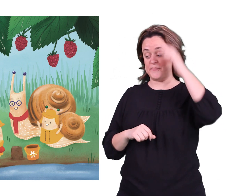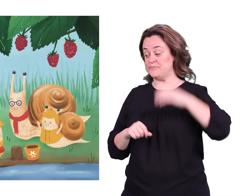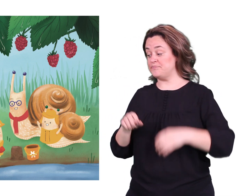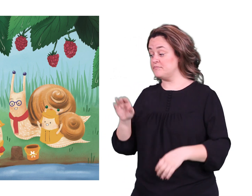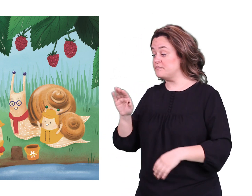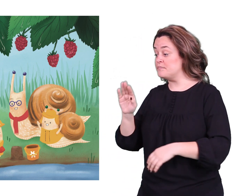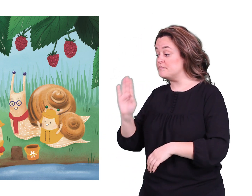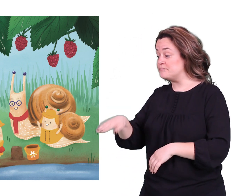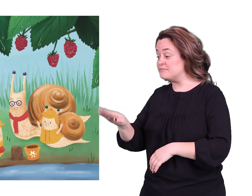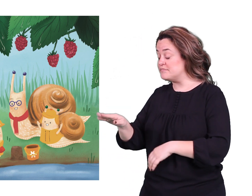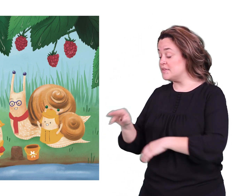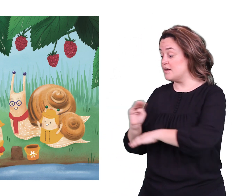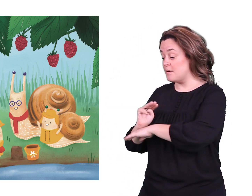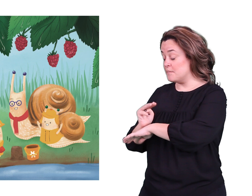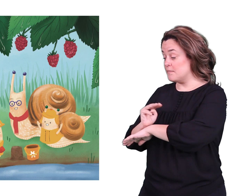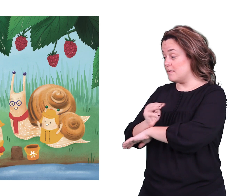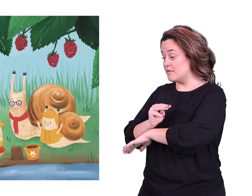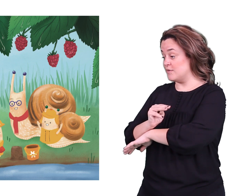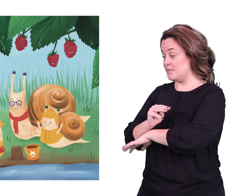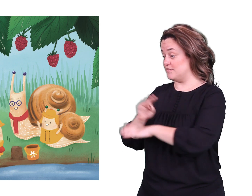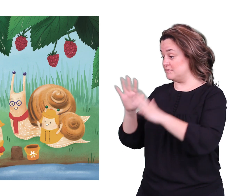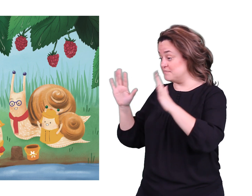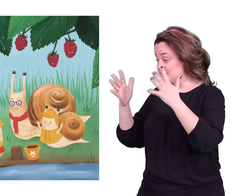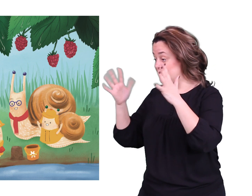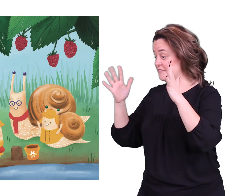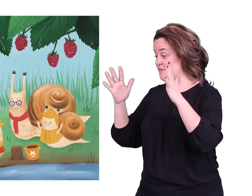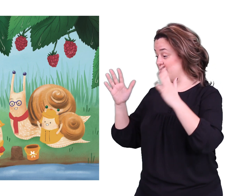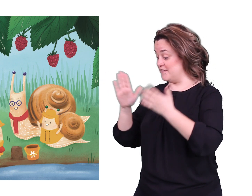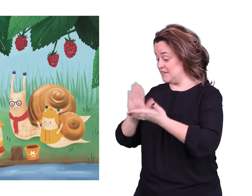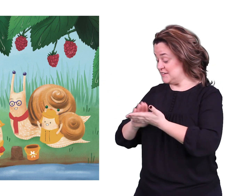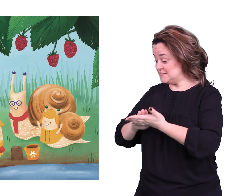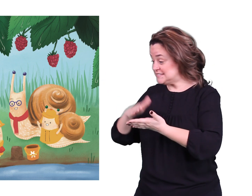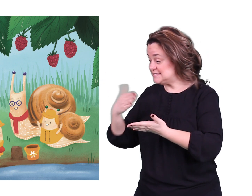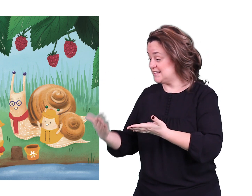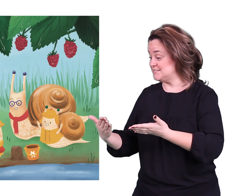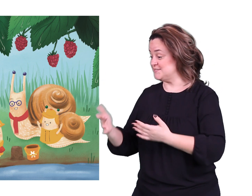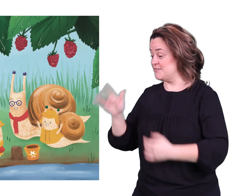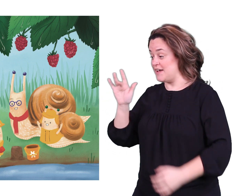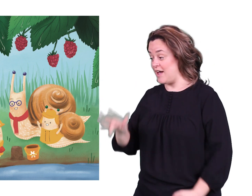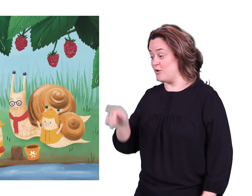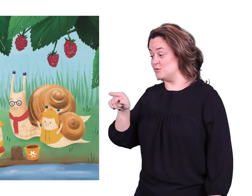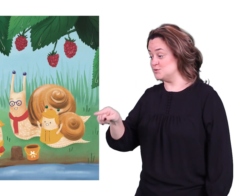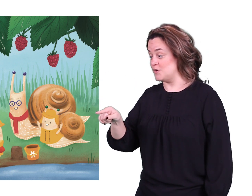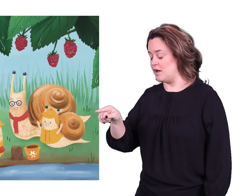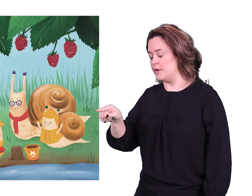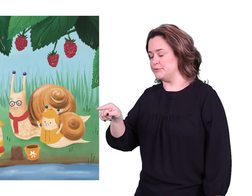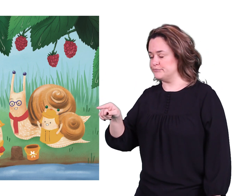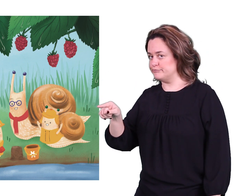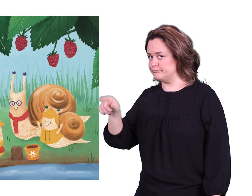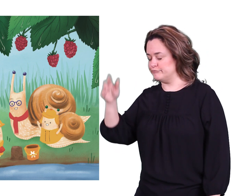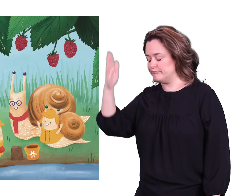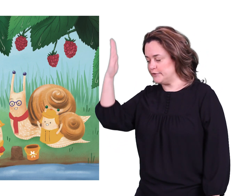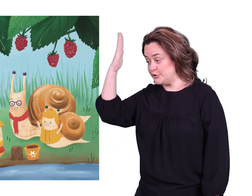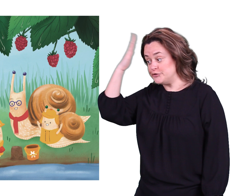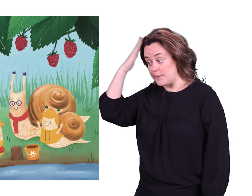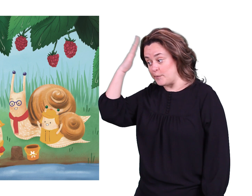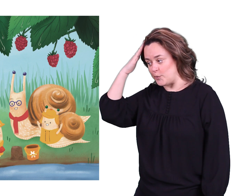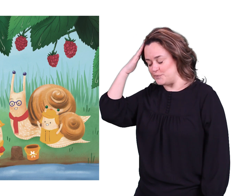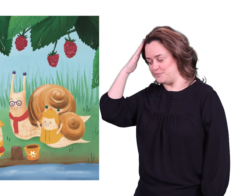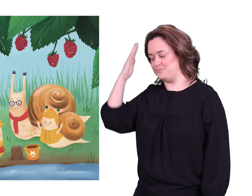Bravo, Margot! La félicite papa. Grâce à toi et à ton chapeau, nous avons